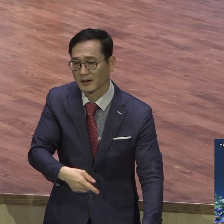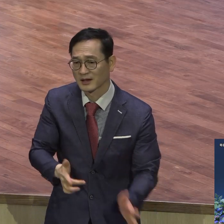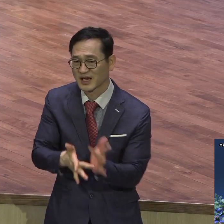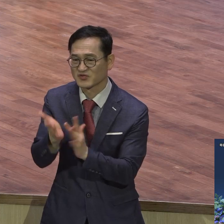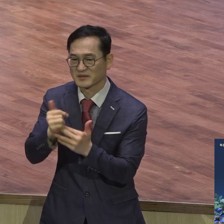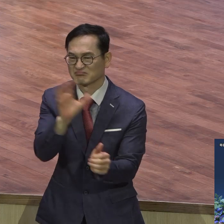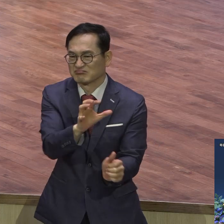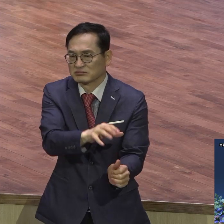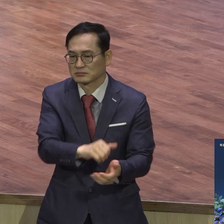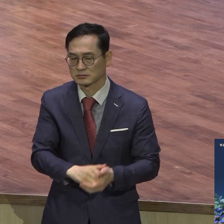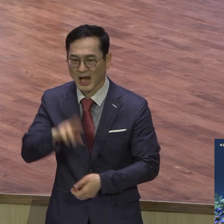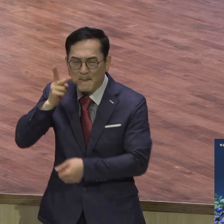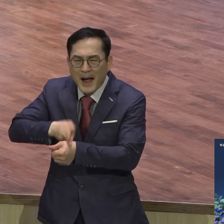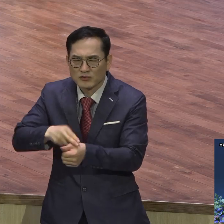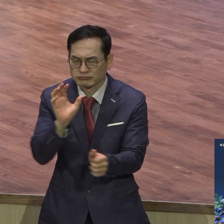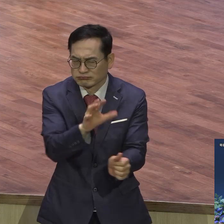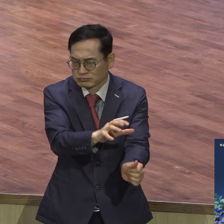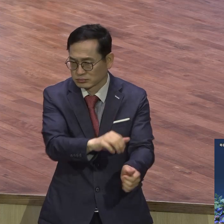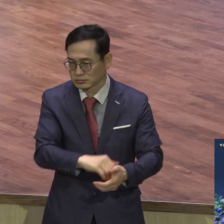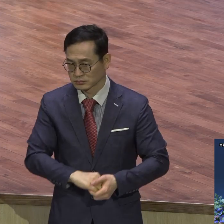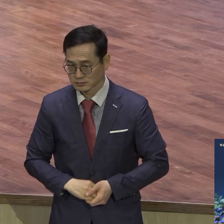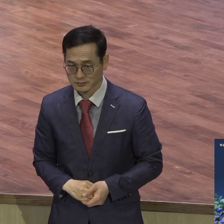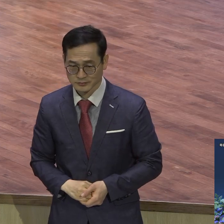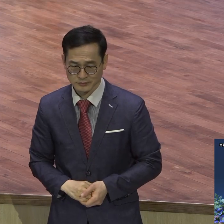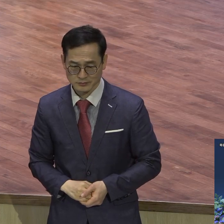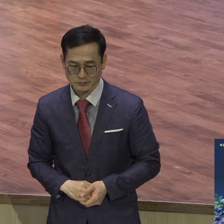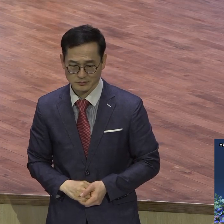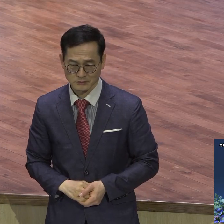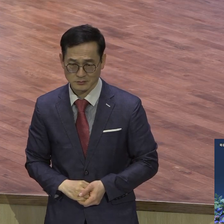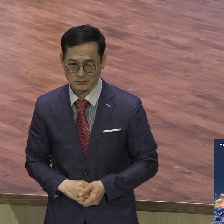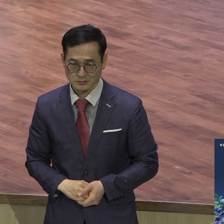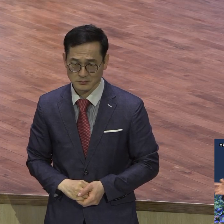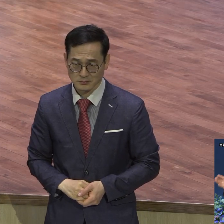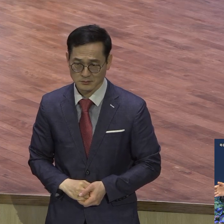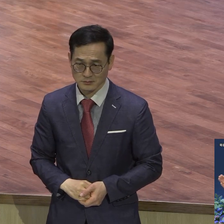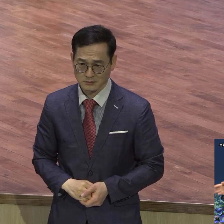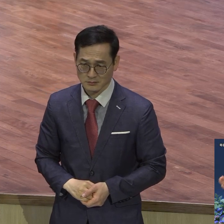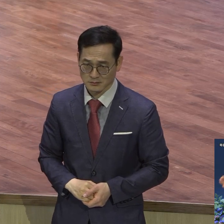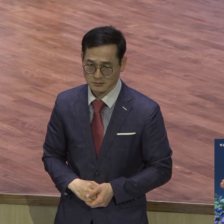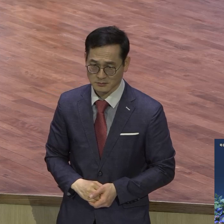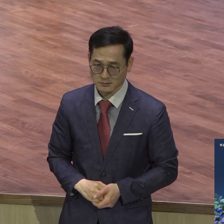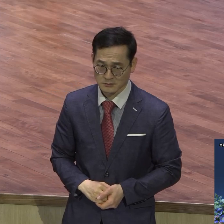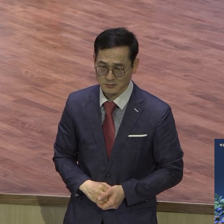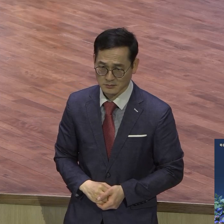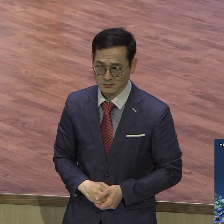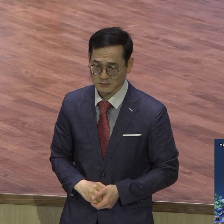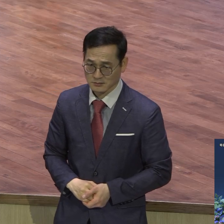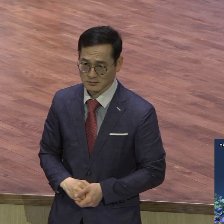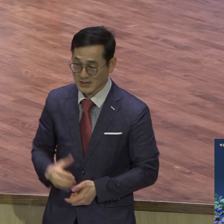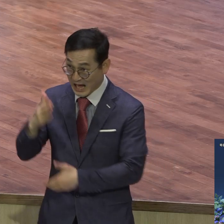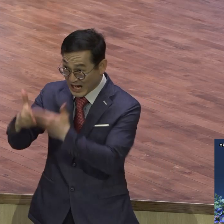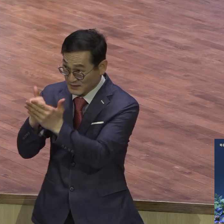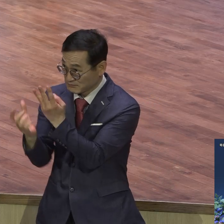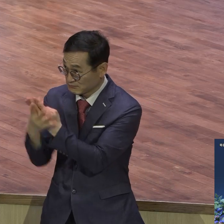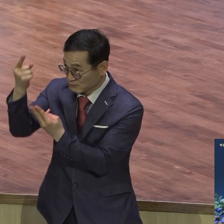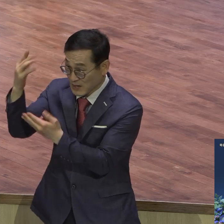바울의 말이에요. 왜 세 분은 한 분이신데 왜 고린도 교회가 말이 맞냐?